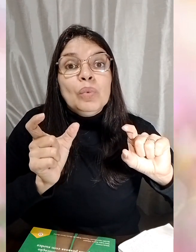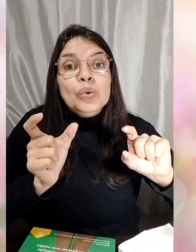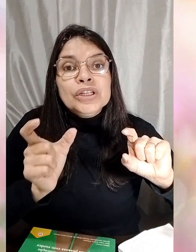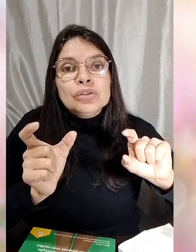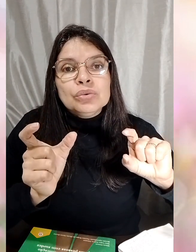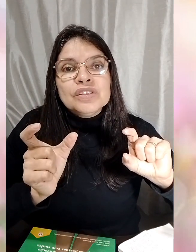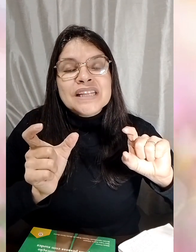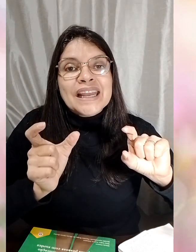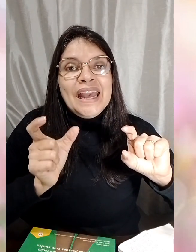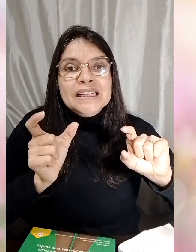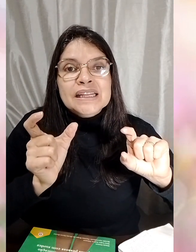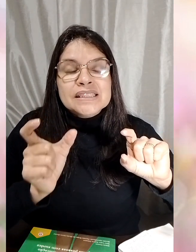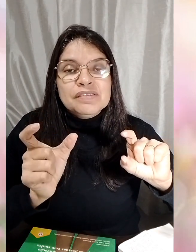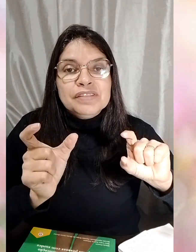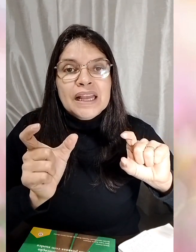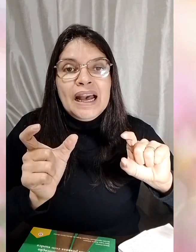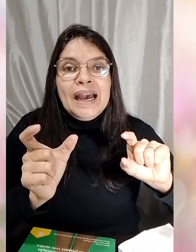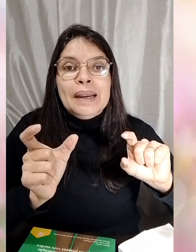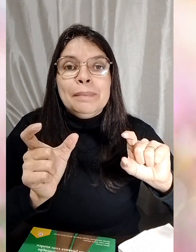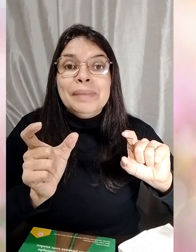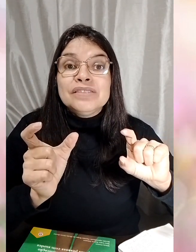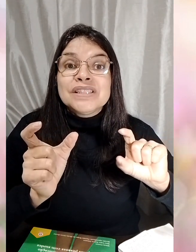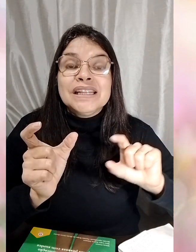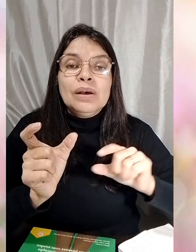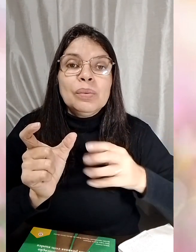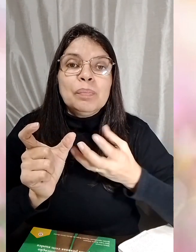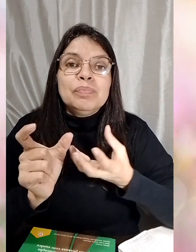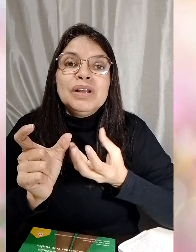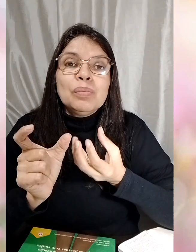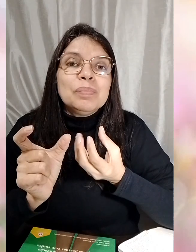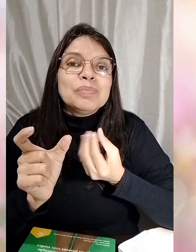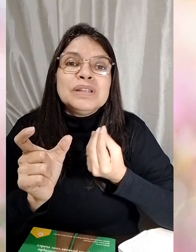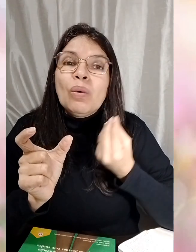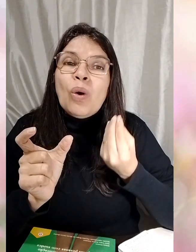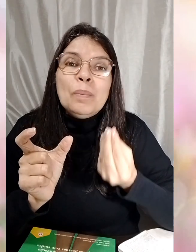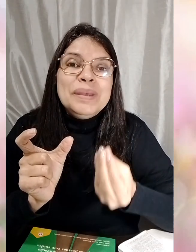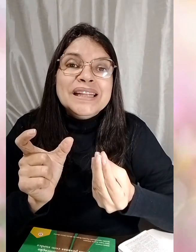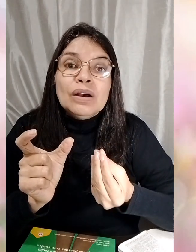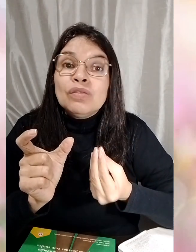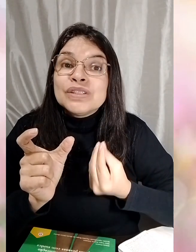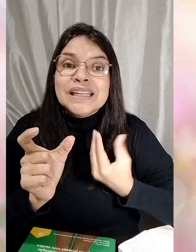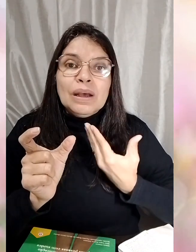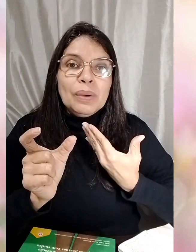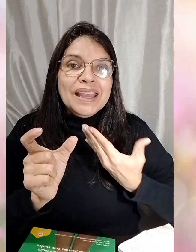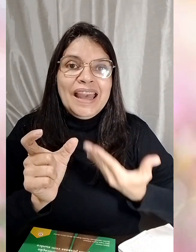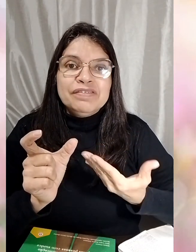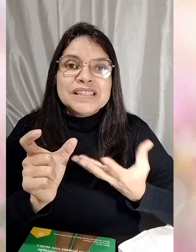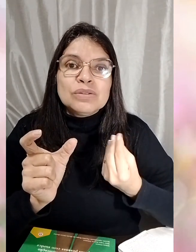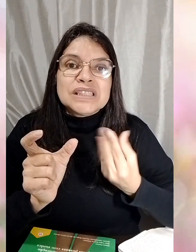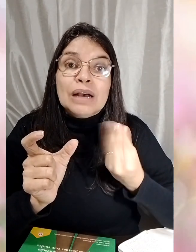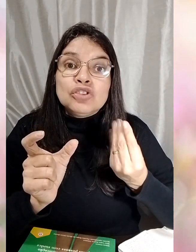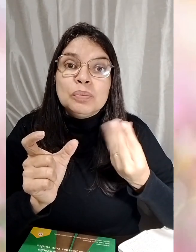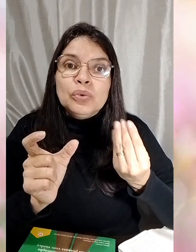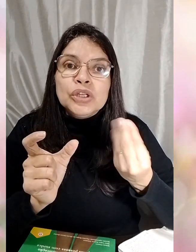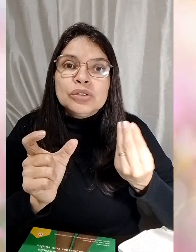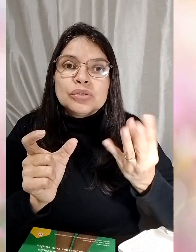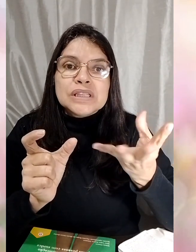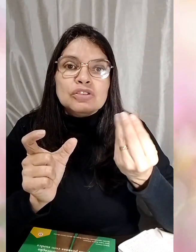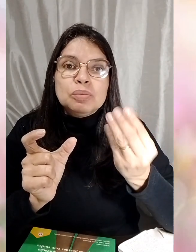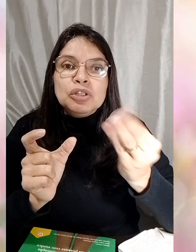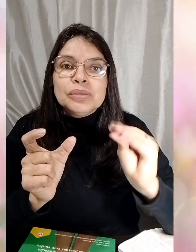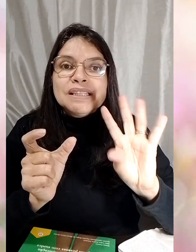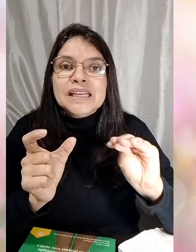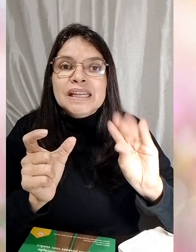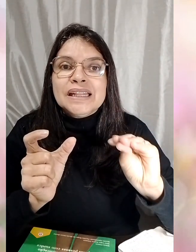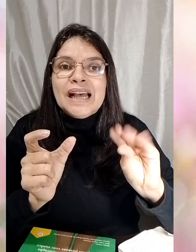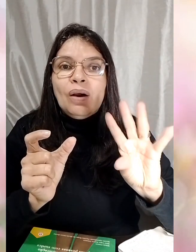é muito, você quer intensificar, mas você não combina ou você não quer fazer o sinal